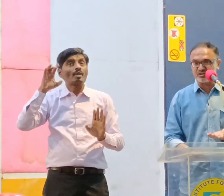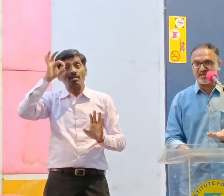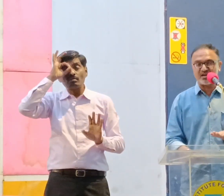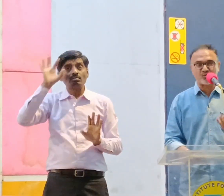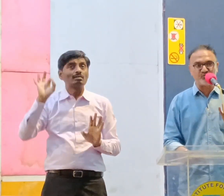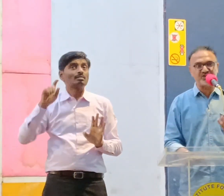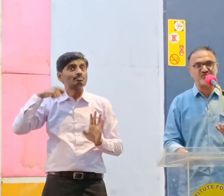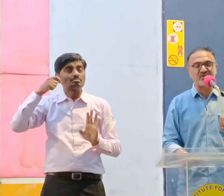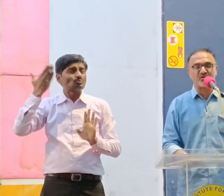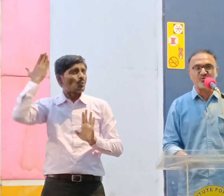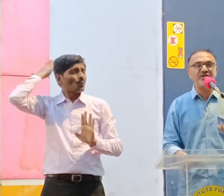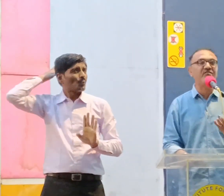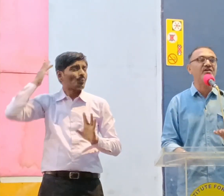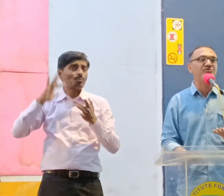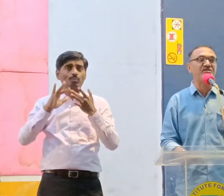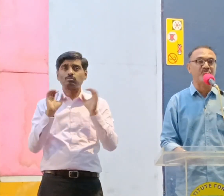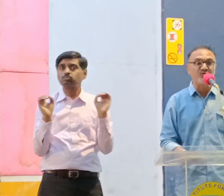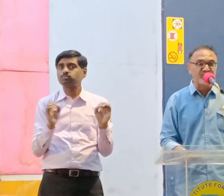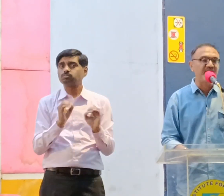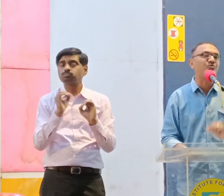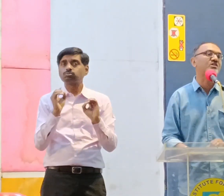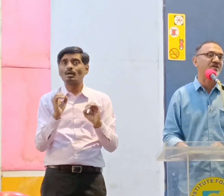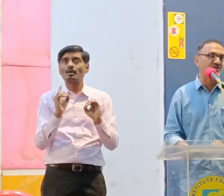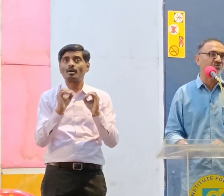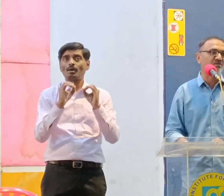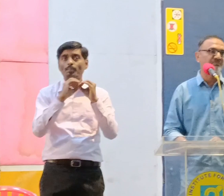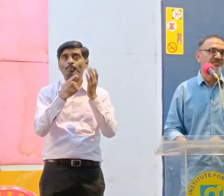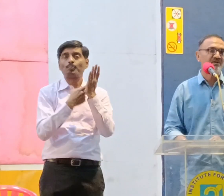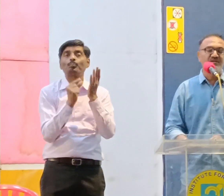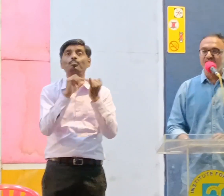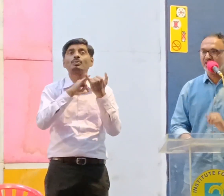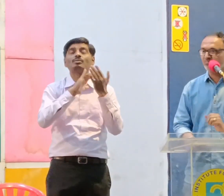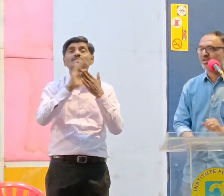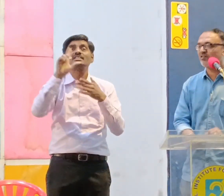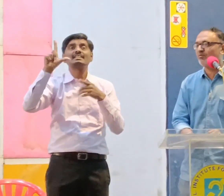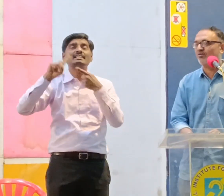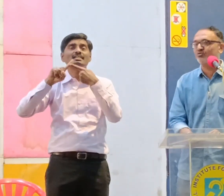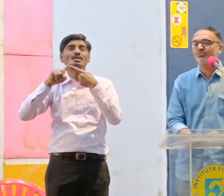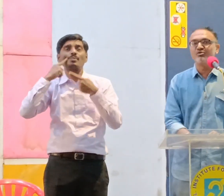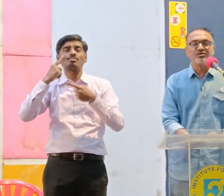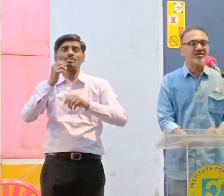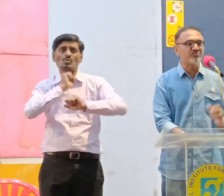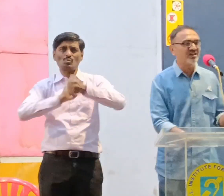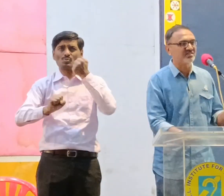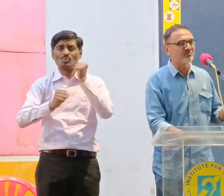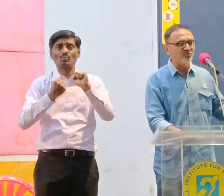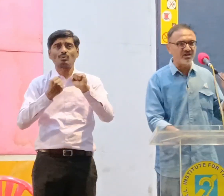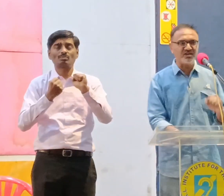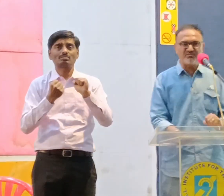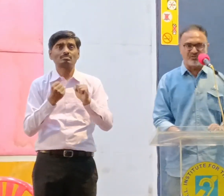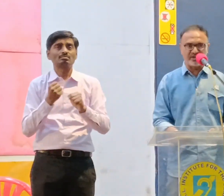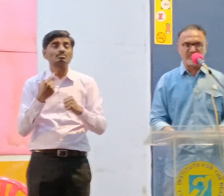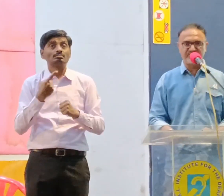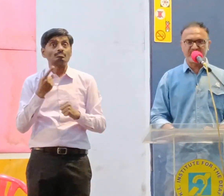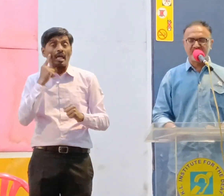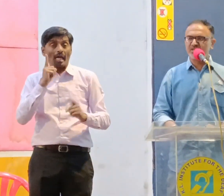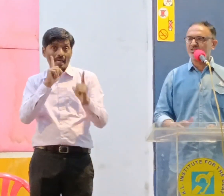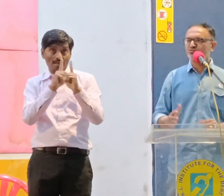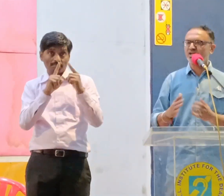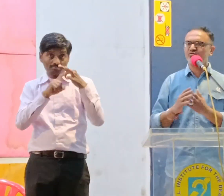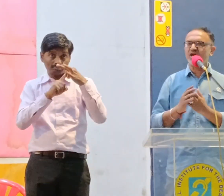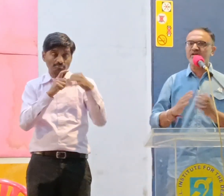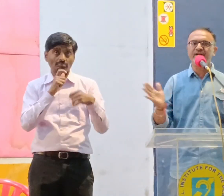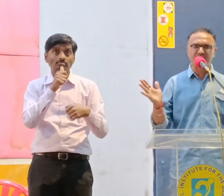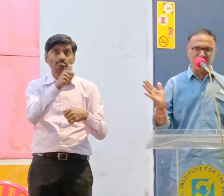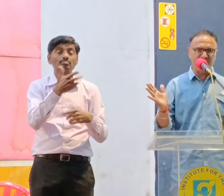એમ છતાં આખું વિશ્વમાં કોઈ એવા નહીં હોય જે બ્રુસલીને ઓળખતા ન હોય. એને એમ કહેવામાં આવતું કે તમારી સામે કોઈ હરીફ હોય કે